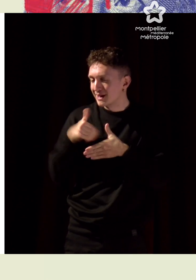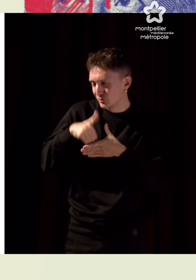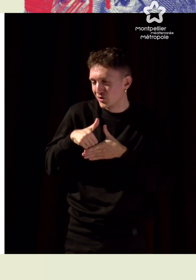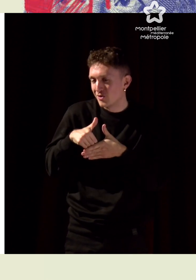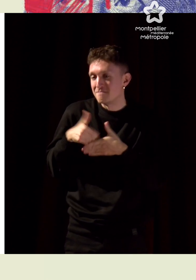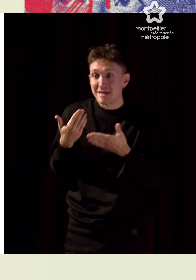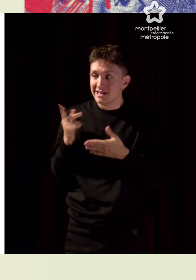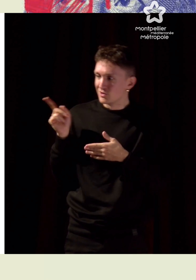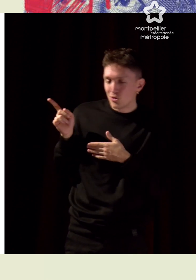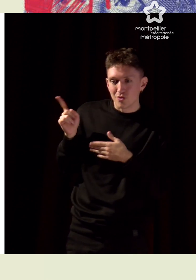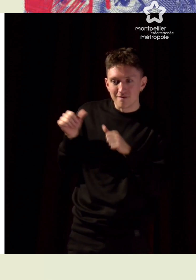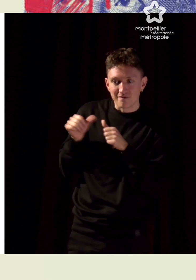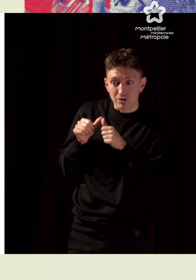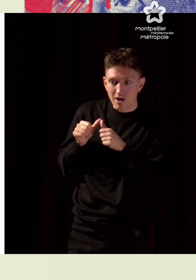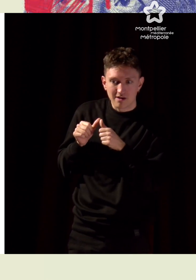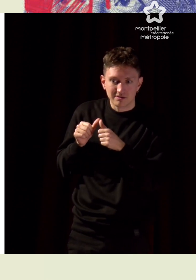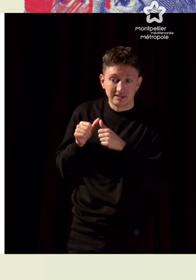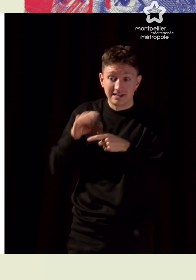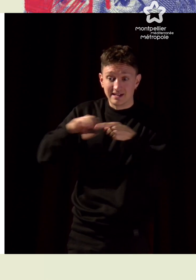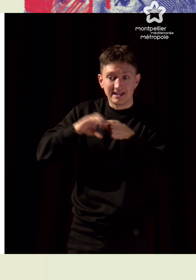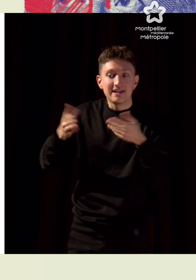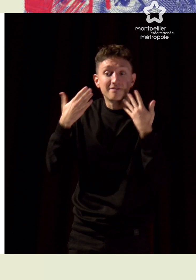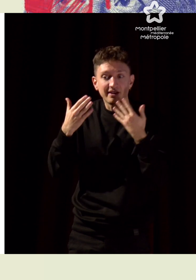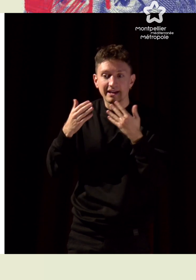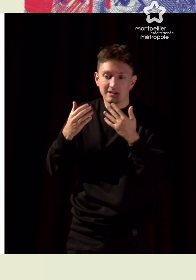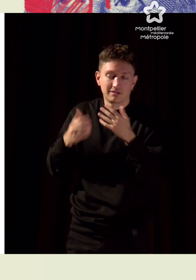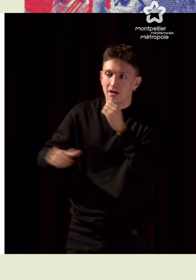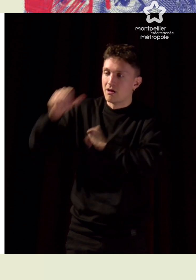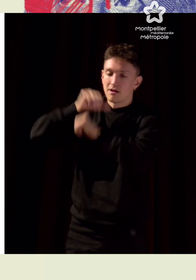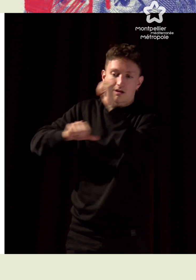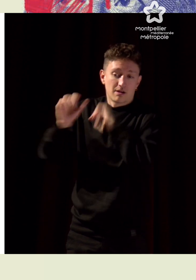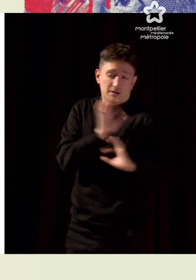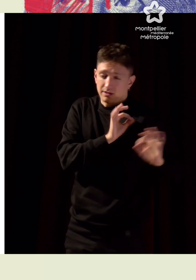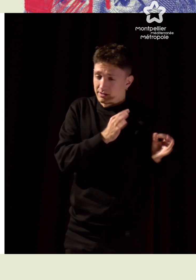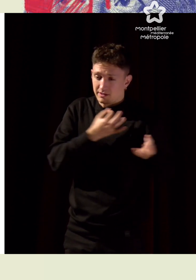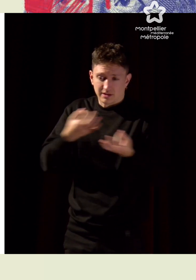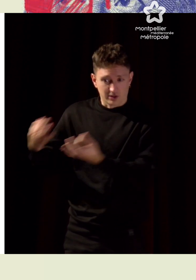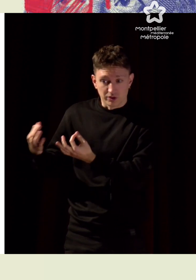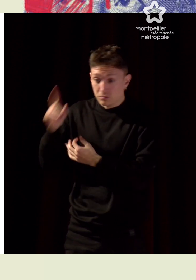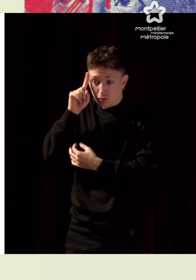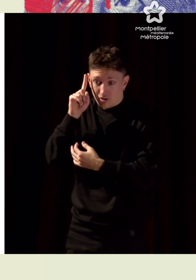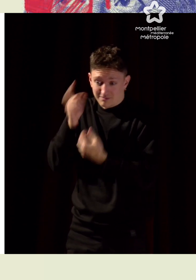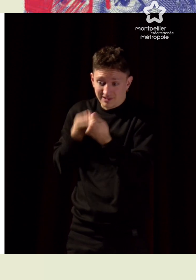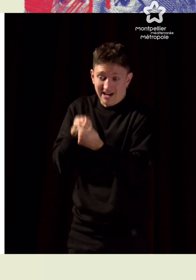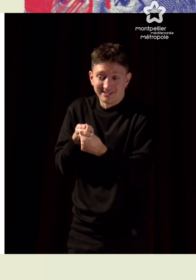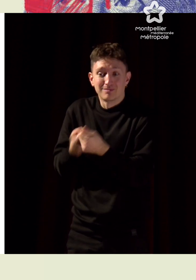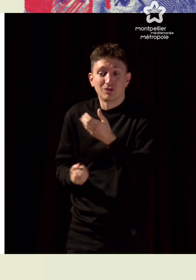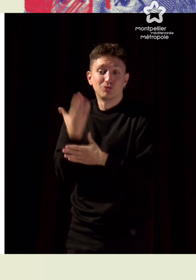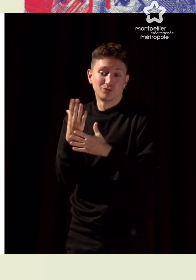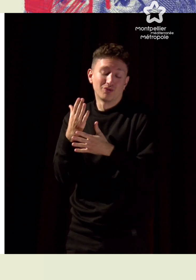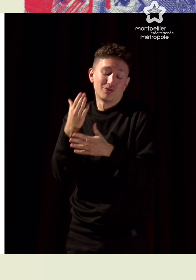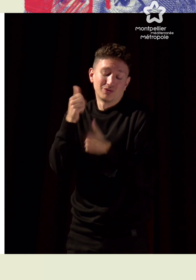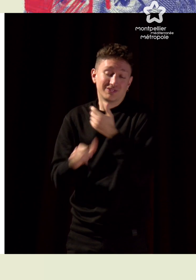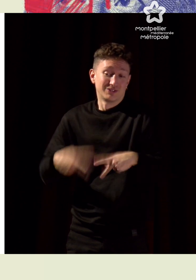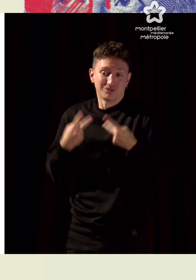à boire beaucoup de lait frais parce qu'ils ont incorporé de l'élevage comme nouveau mode de vie. Et ceux qui portaient la mutation